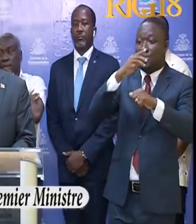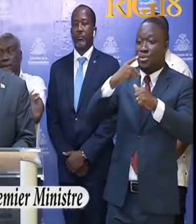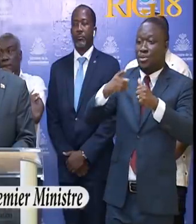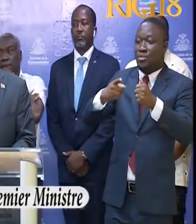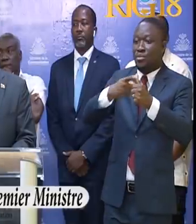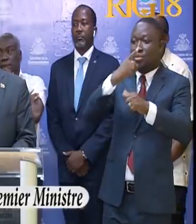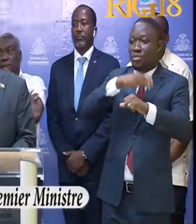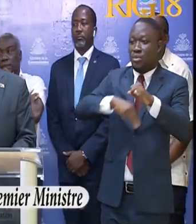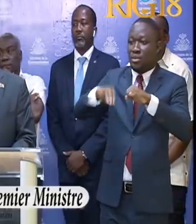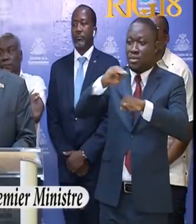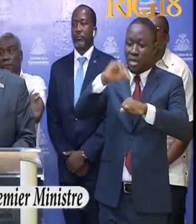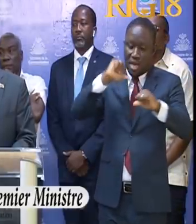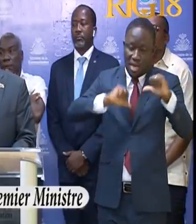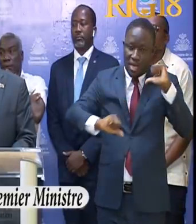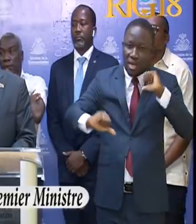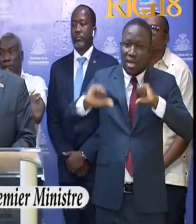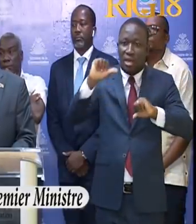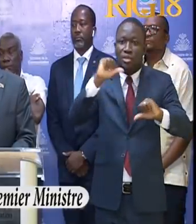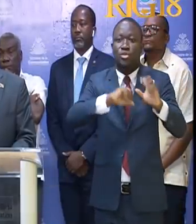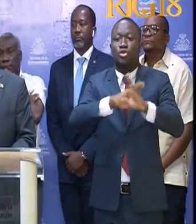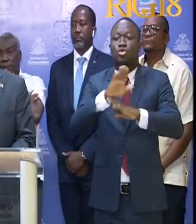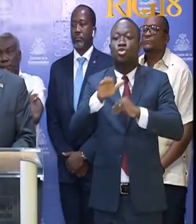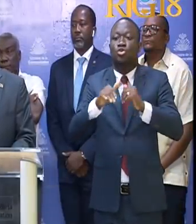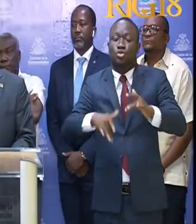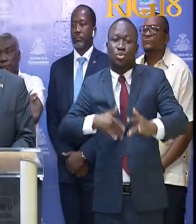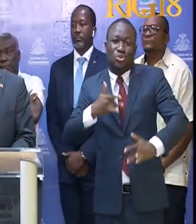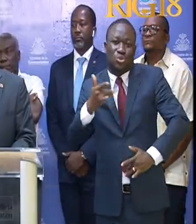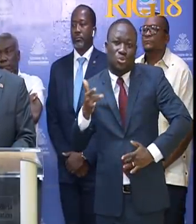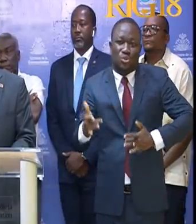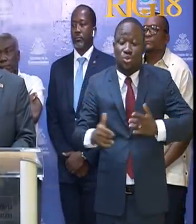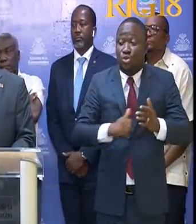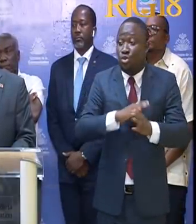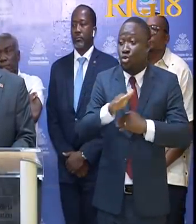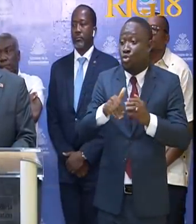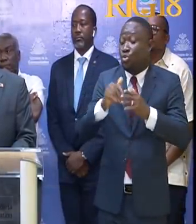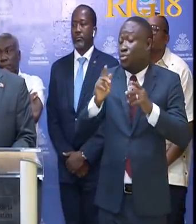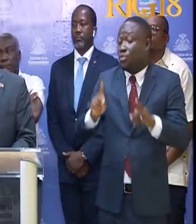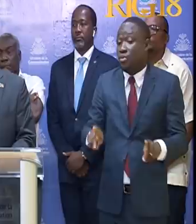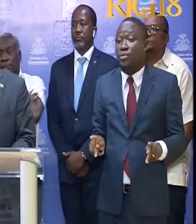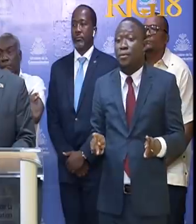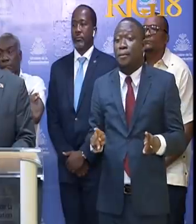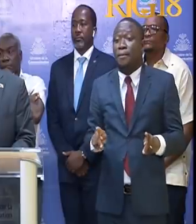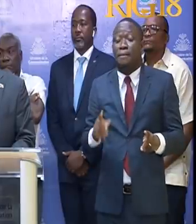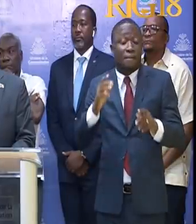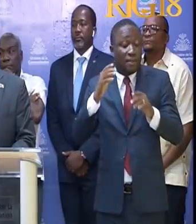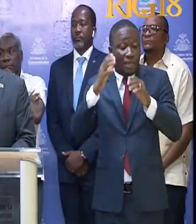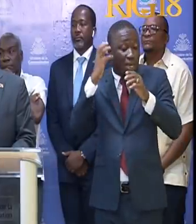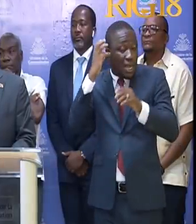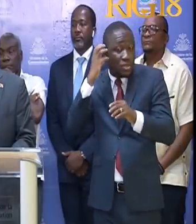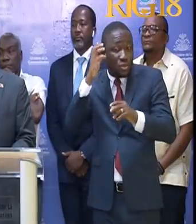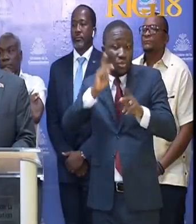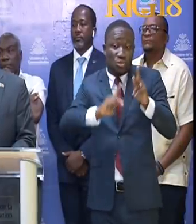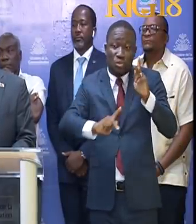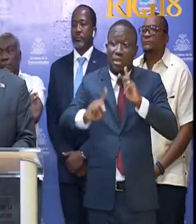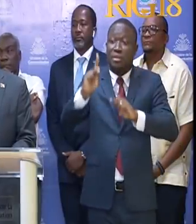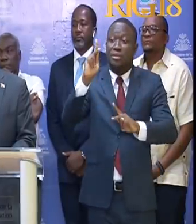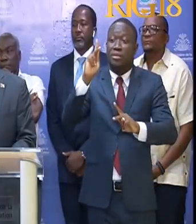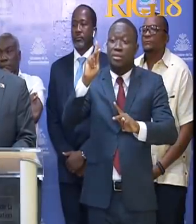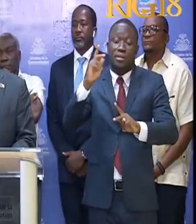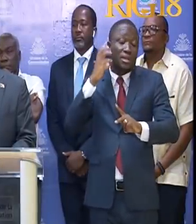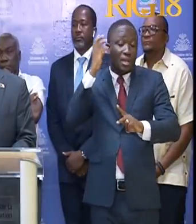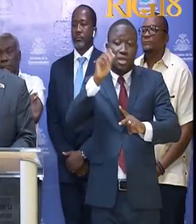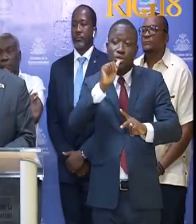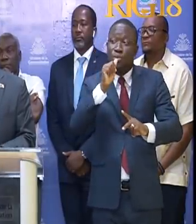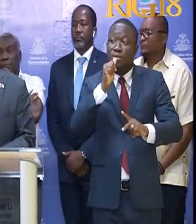les actions de sensibilisation de toutes les entités concernées en la matière, comme les médias publics, les